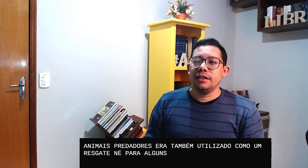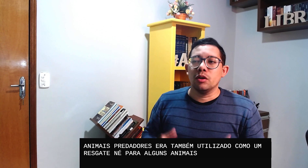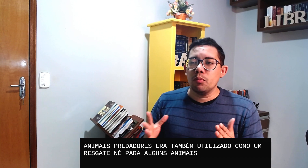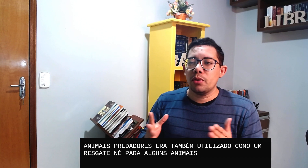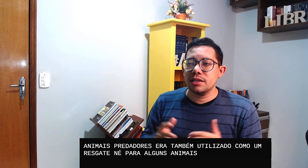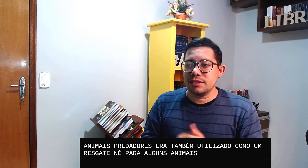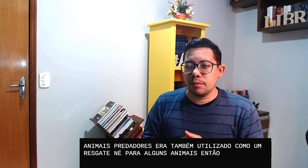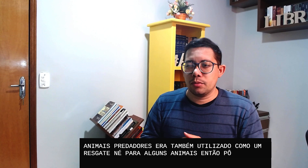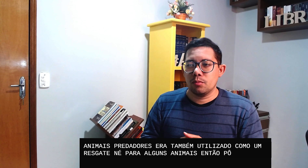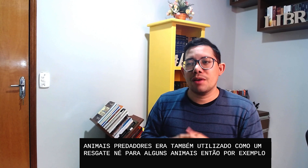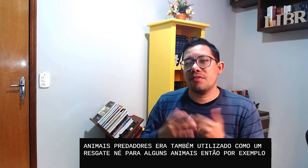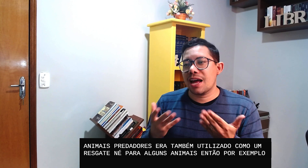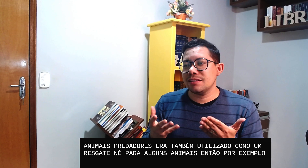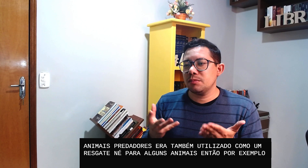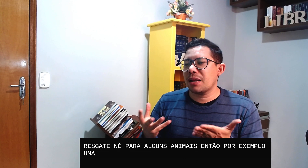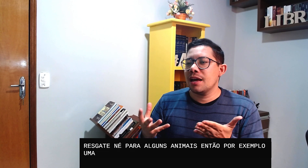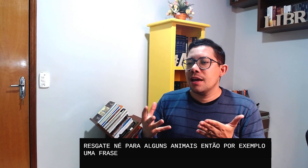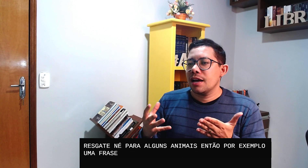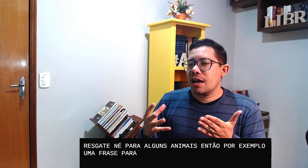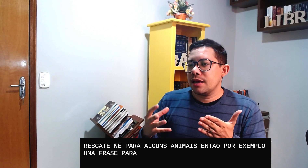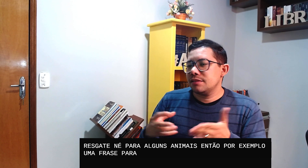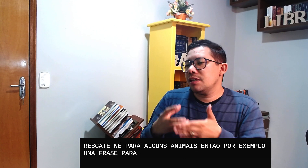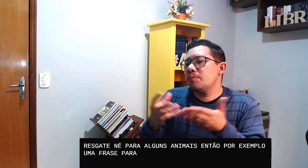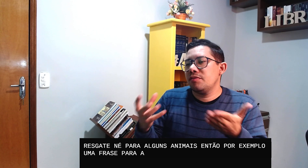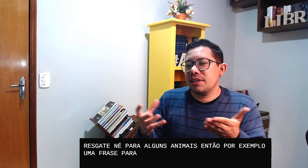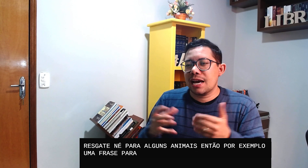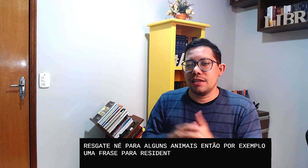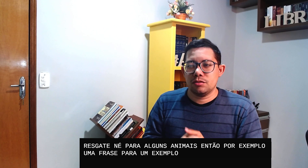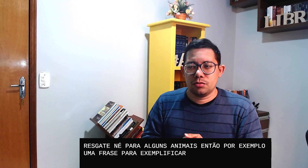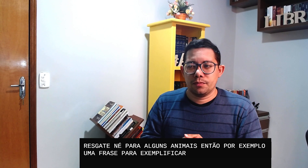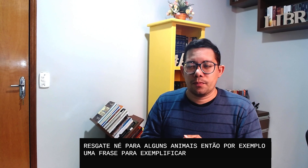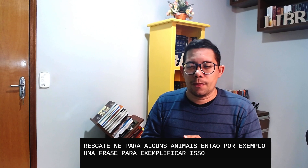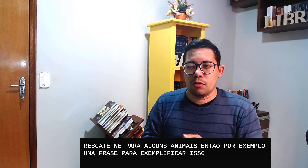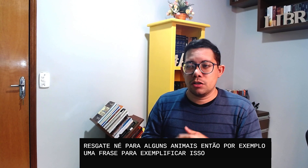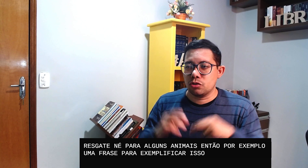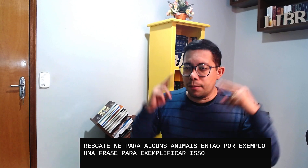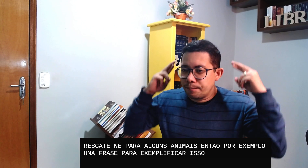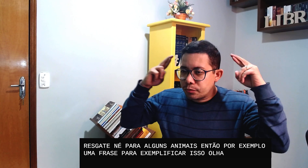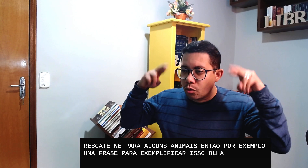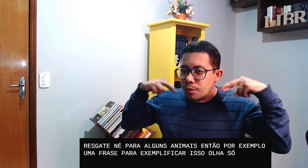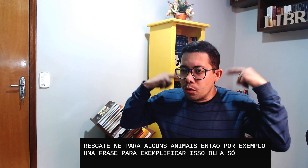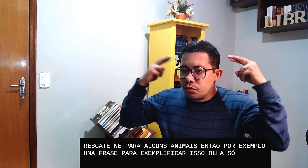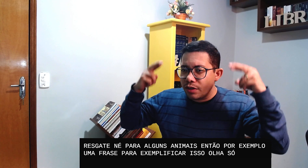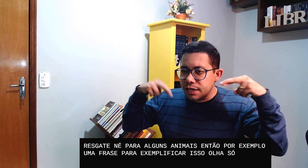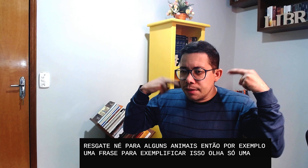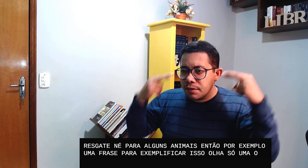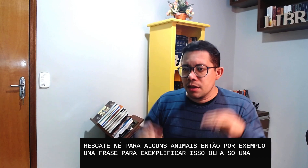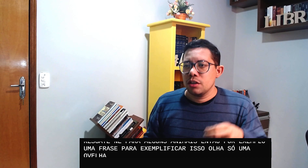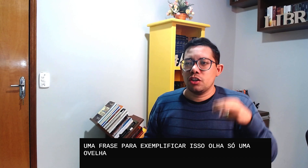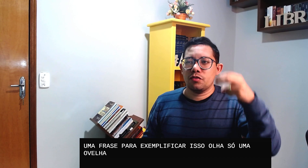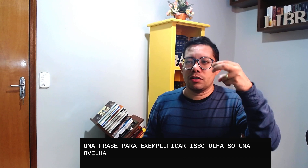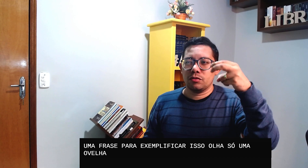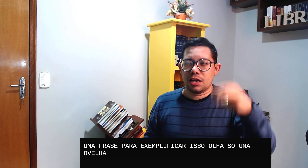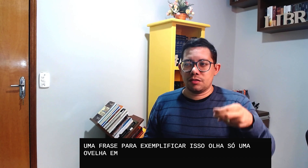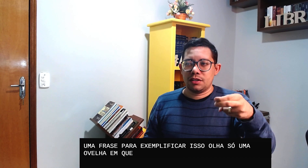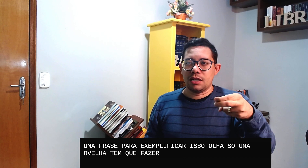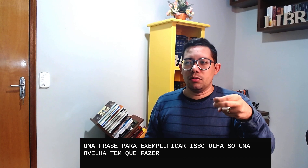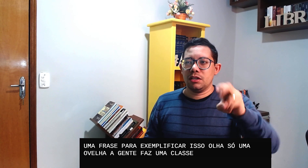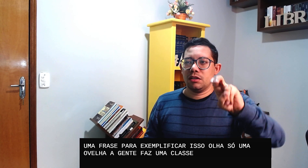Então, por exemplo, uma frase para exemplificar isso. Olha só, uma ovelha, a gente faz um classificador aqui, ó,